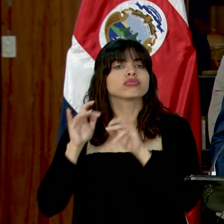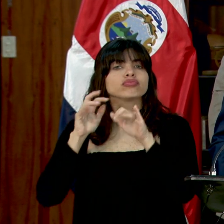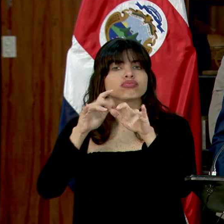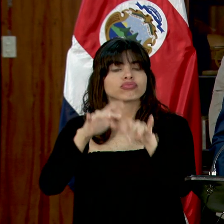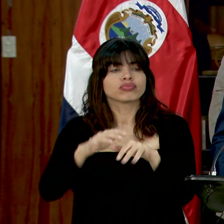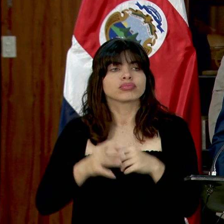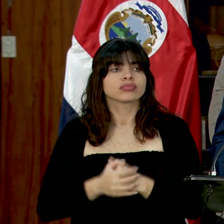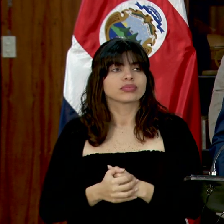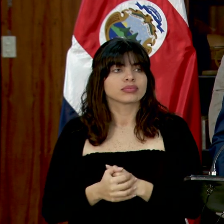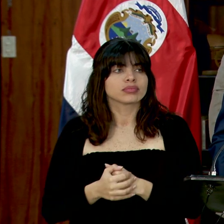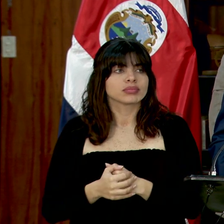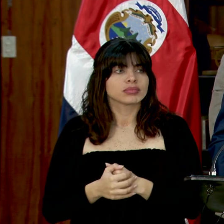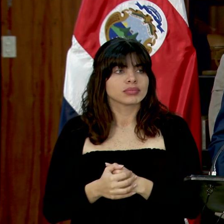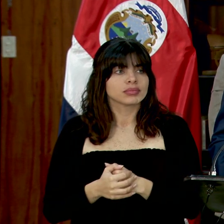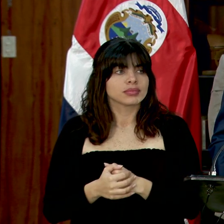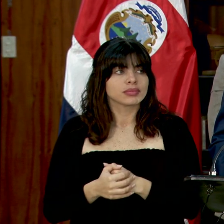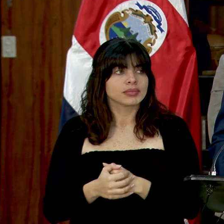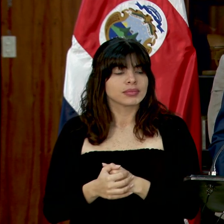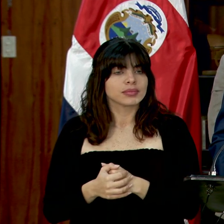de